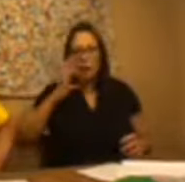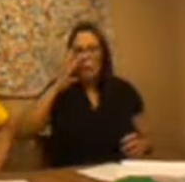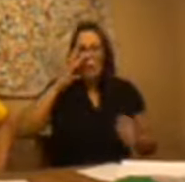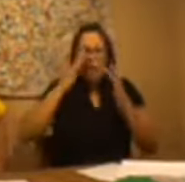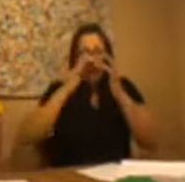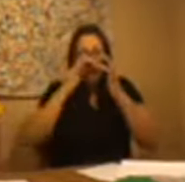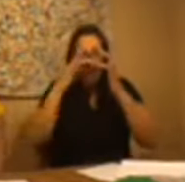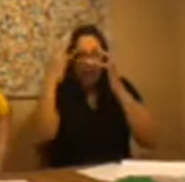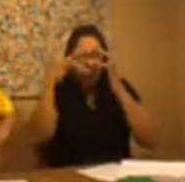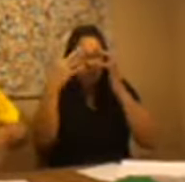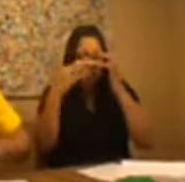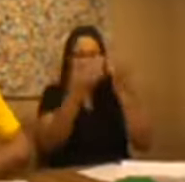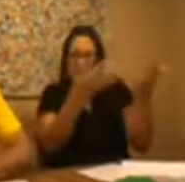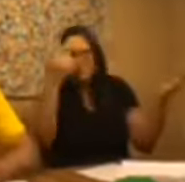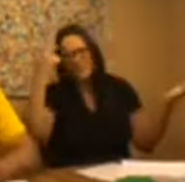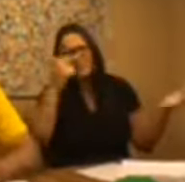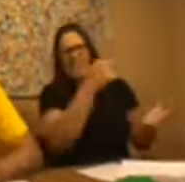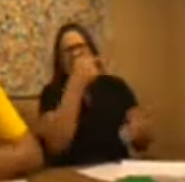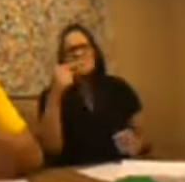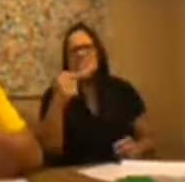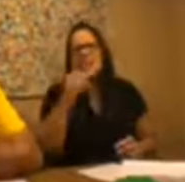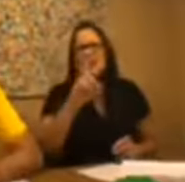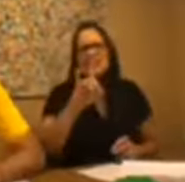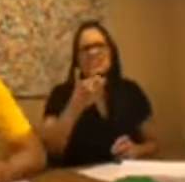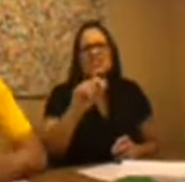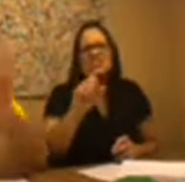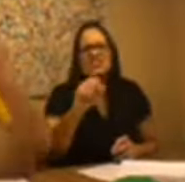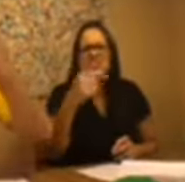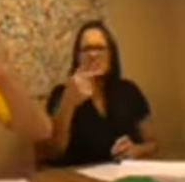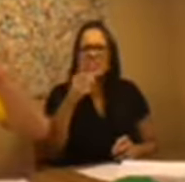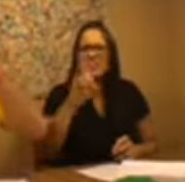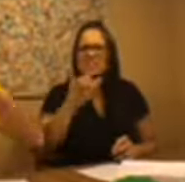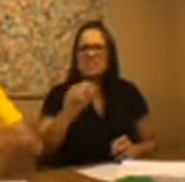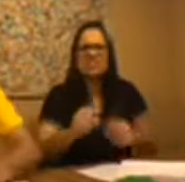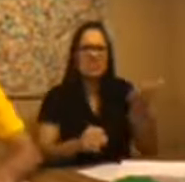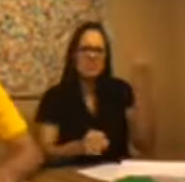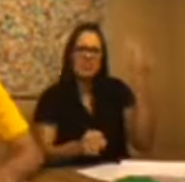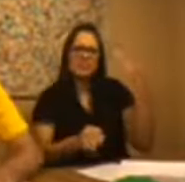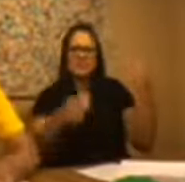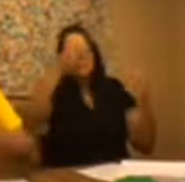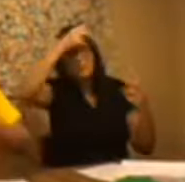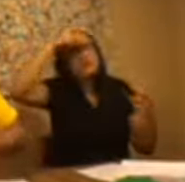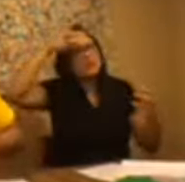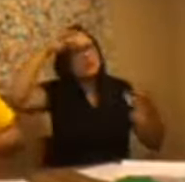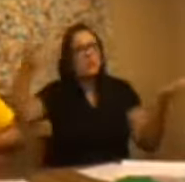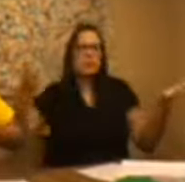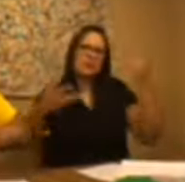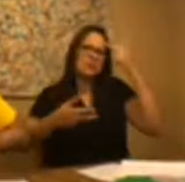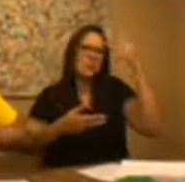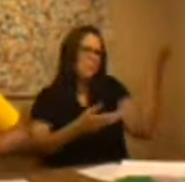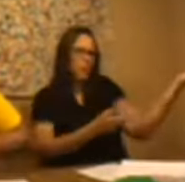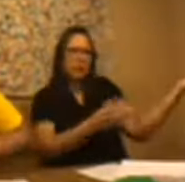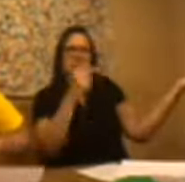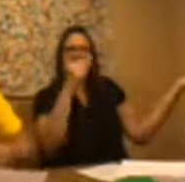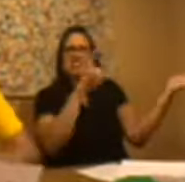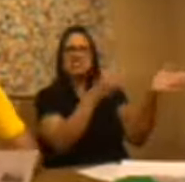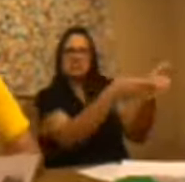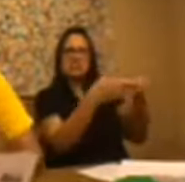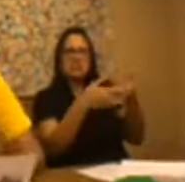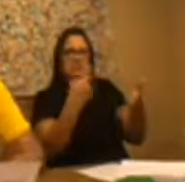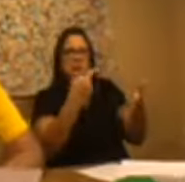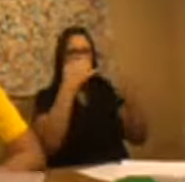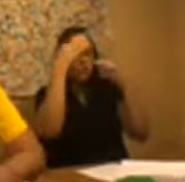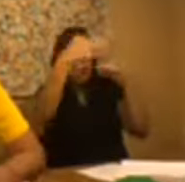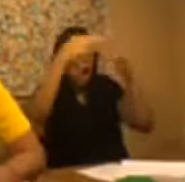reinício cadilhe ele pegou sete dias penso que é prefeito de são paulo está em outra coisa essa facada que eu levei